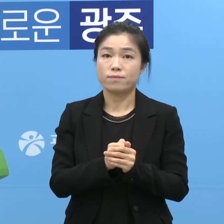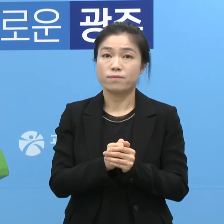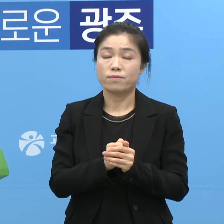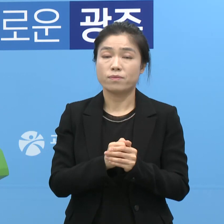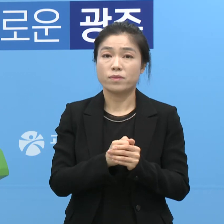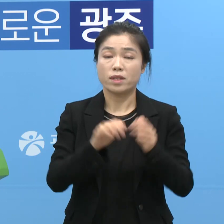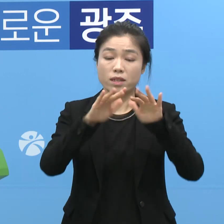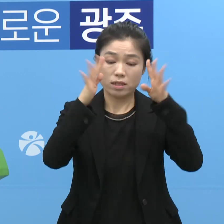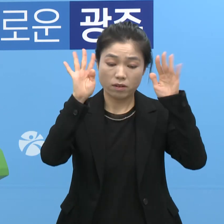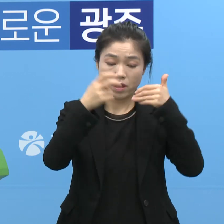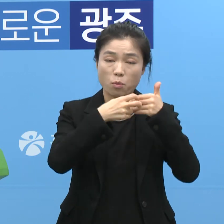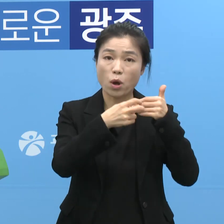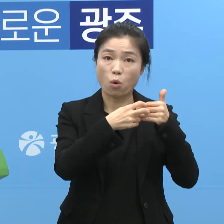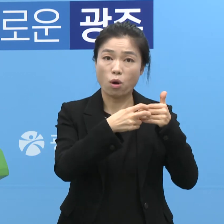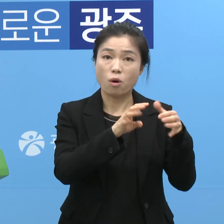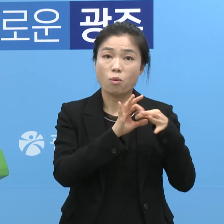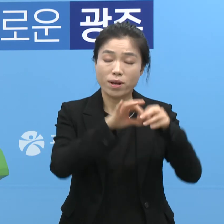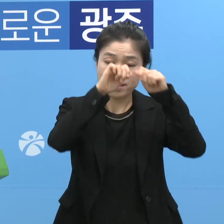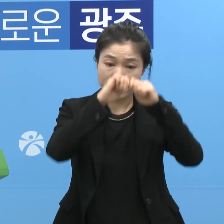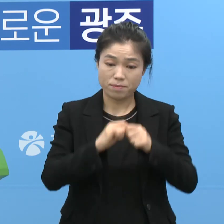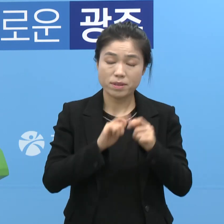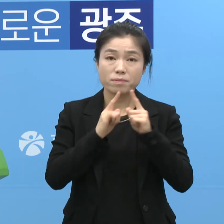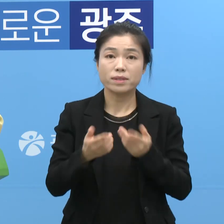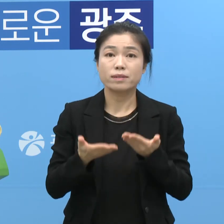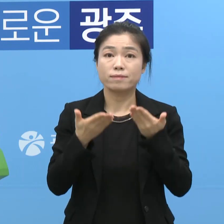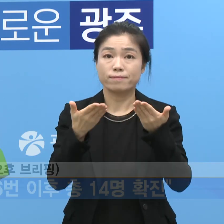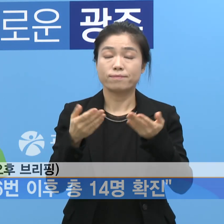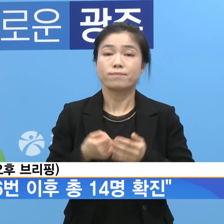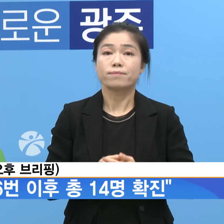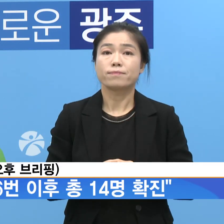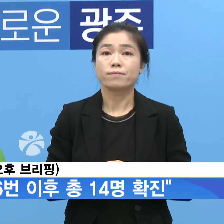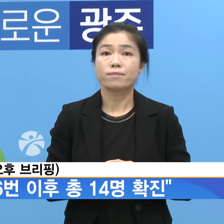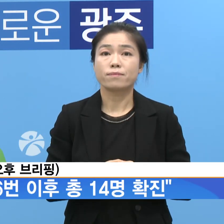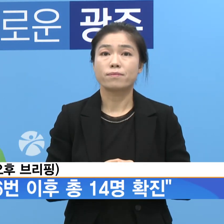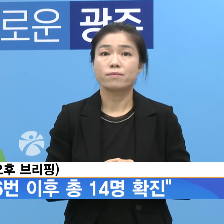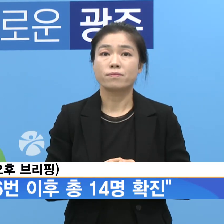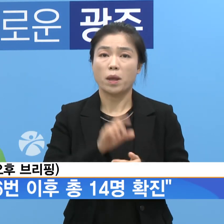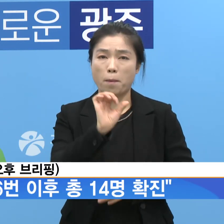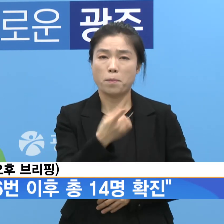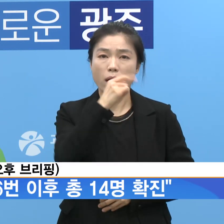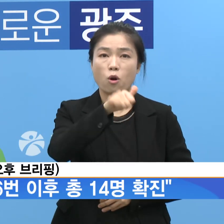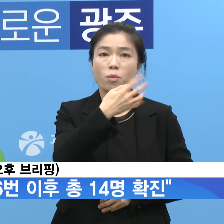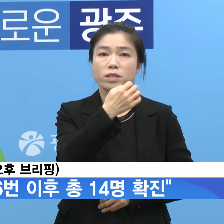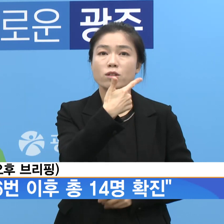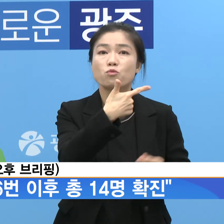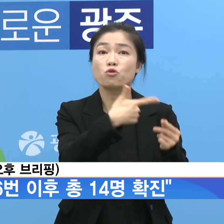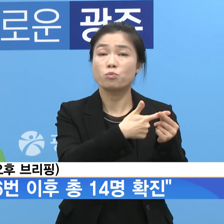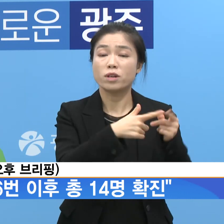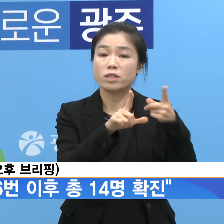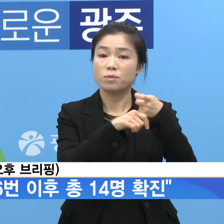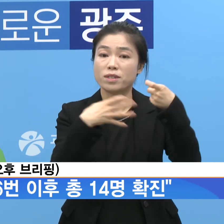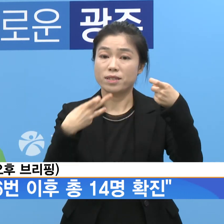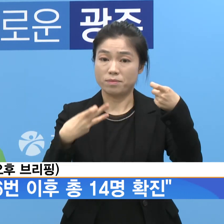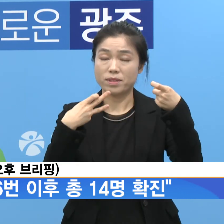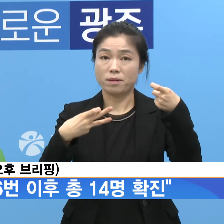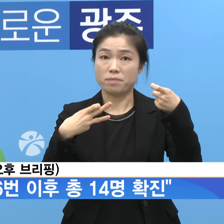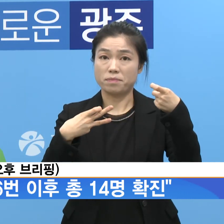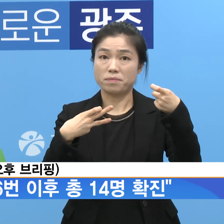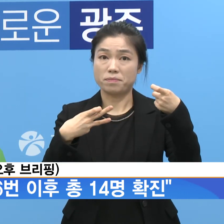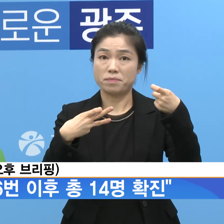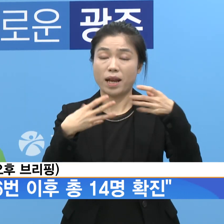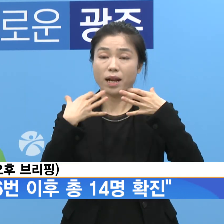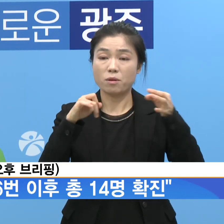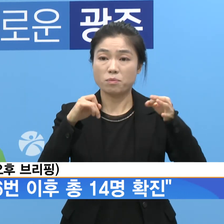전남대 병은 관련에 대해서 세부적으로 다시 한번 말씀드리겠습니다 지표 1종 546 뻔히 11월 13일을 어